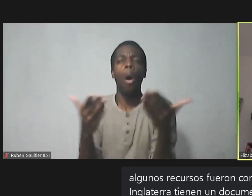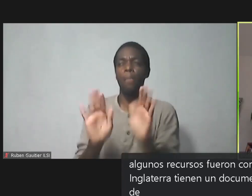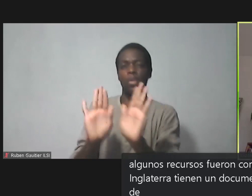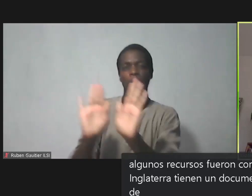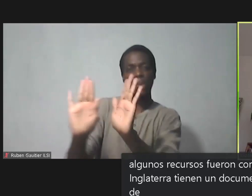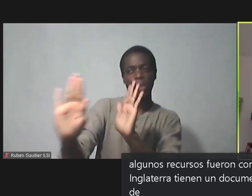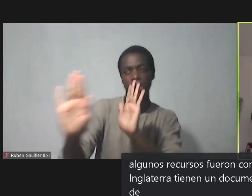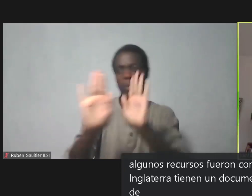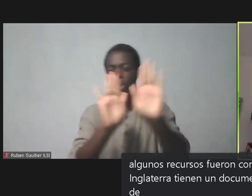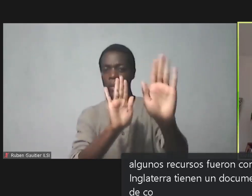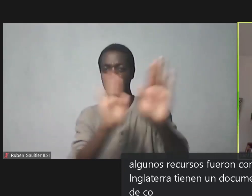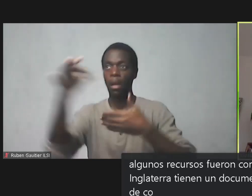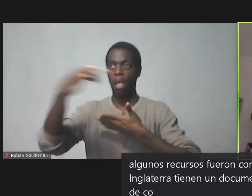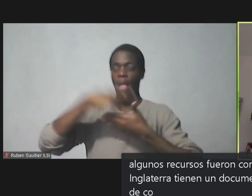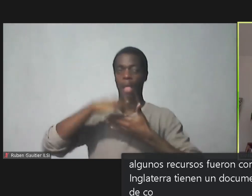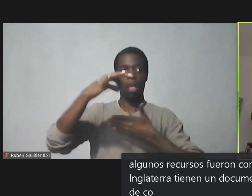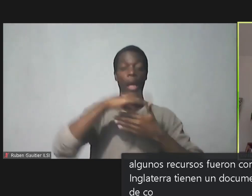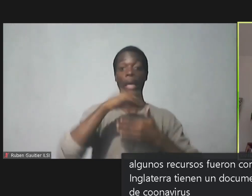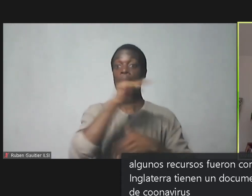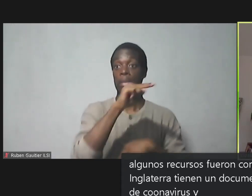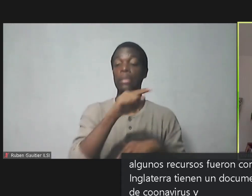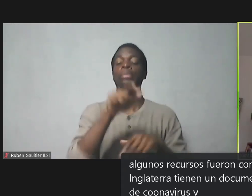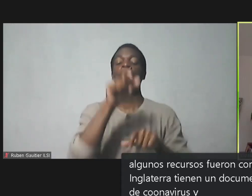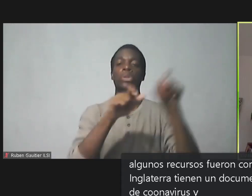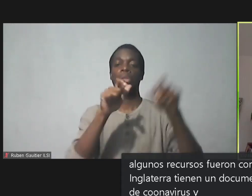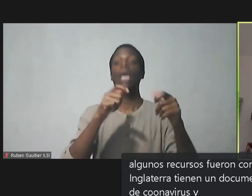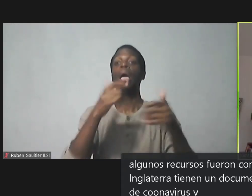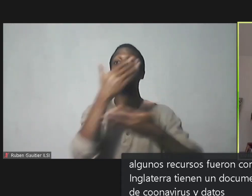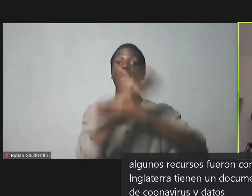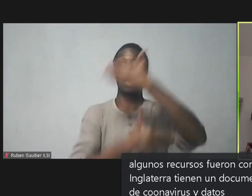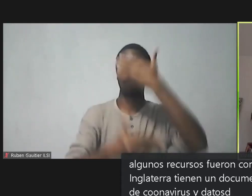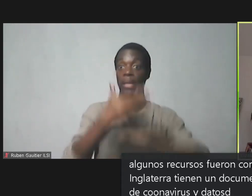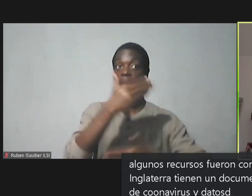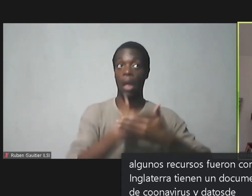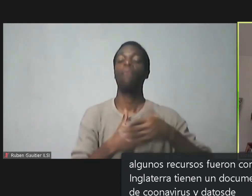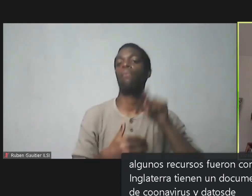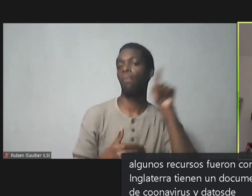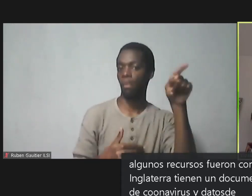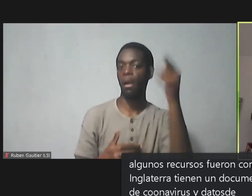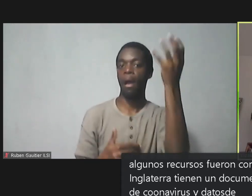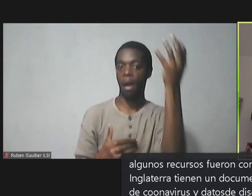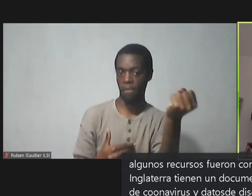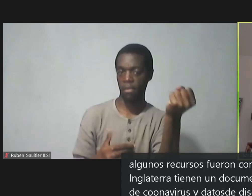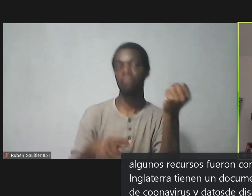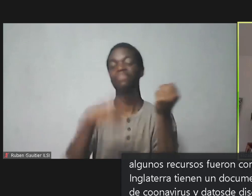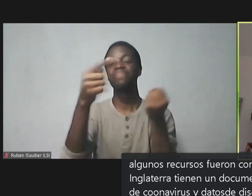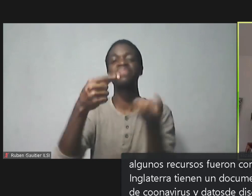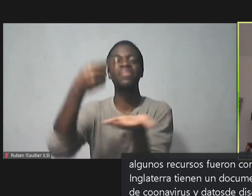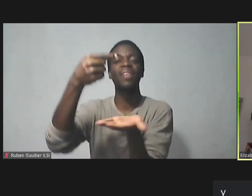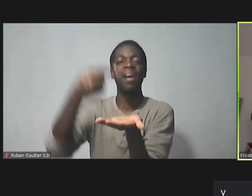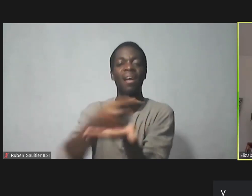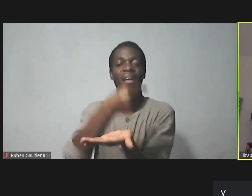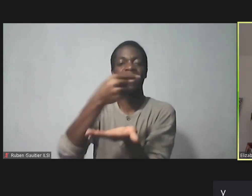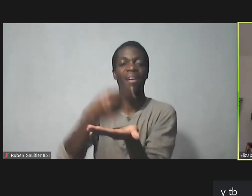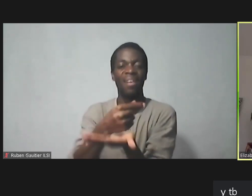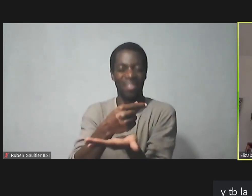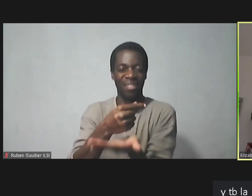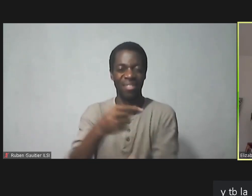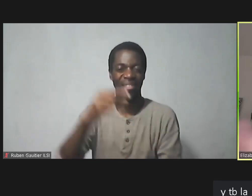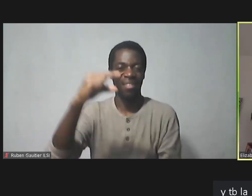discapacidad en su país. También la Oficina de Estadísticas de Ghana en África,